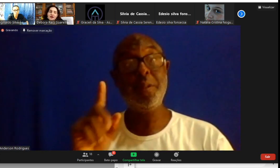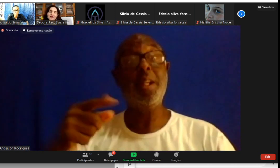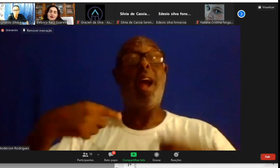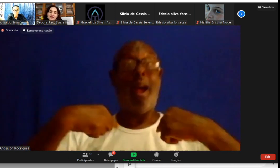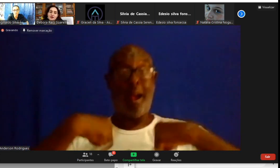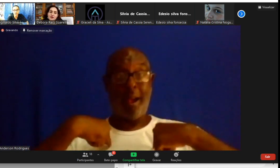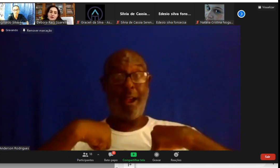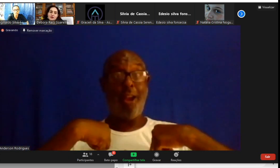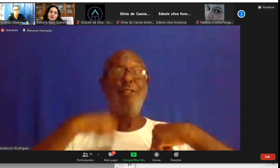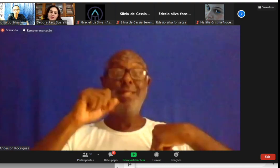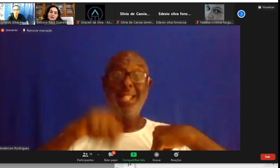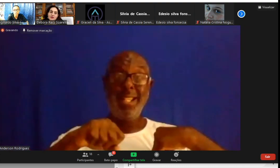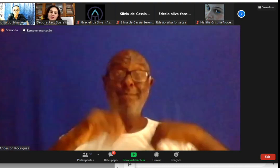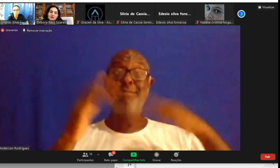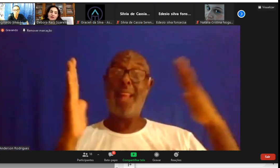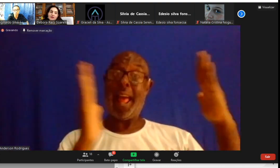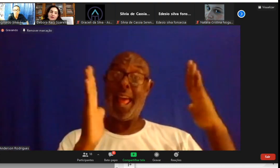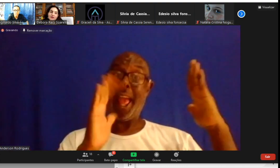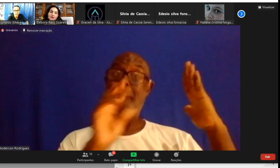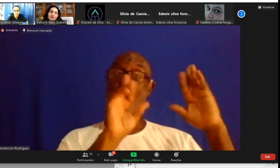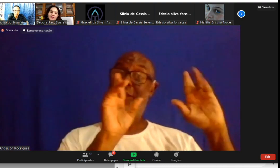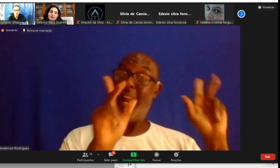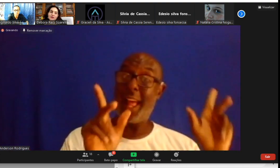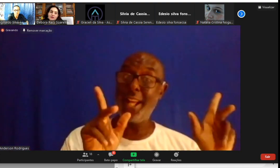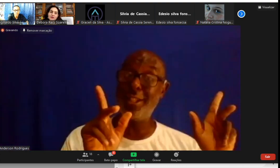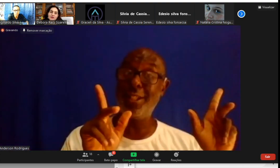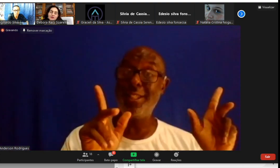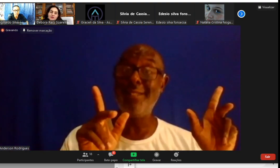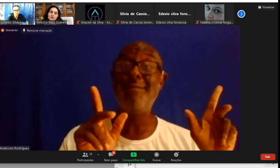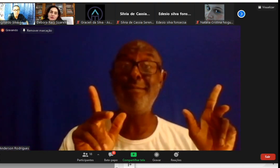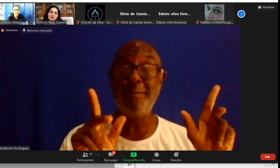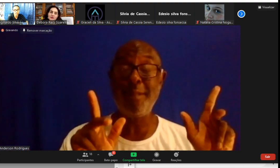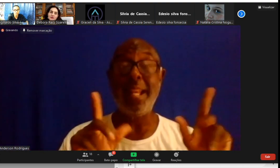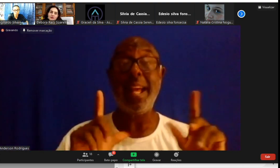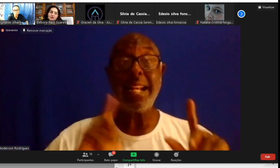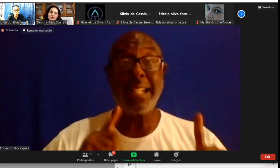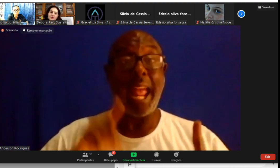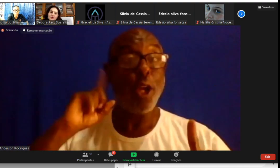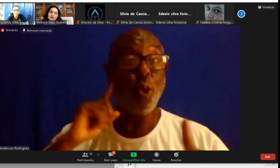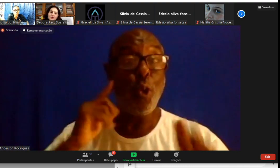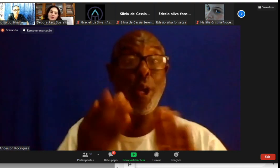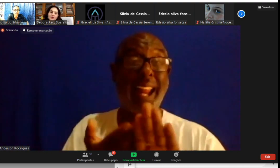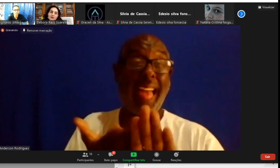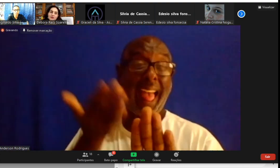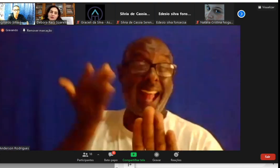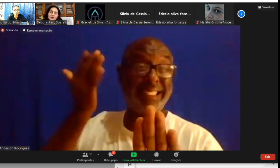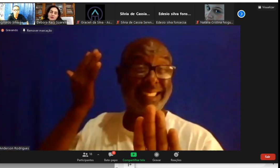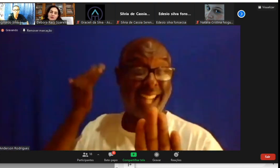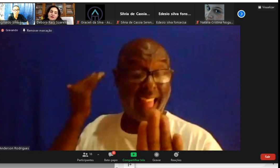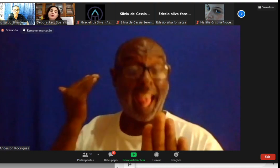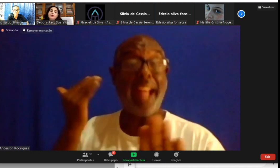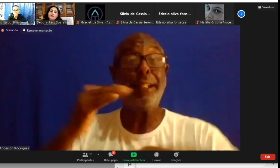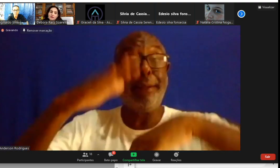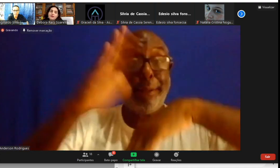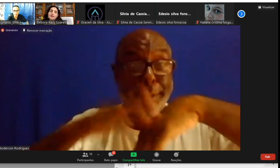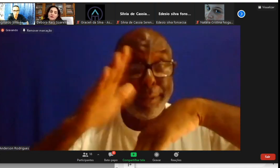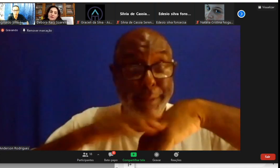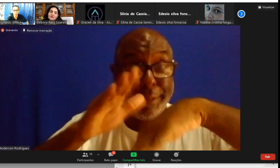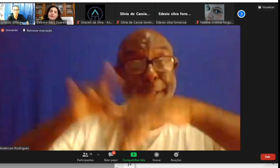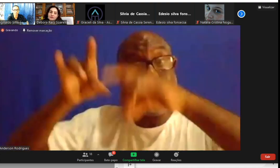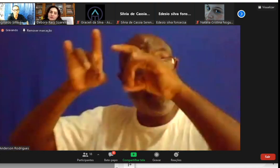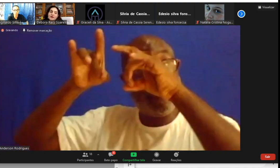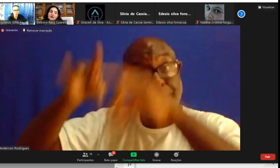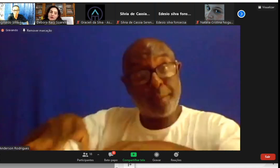sofreu represália em poder falar, utilizar a língua de sinais. Foi numa outra época. Na minha